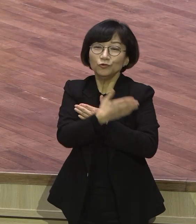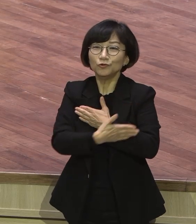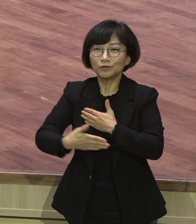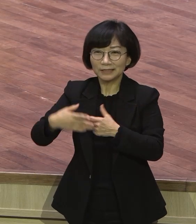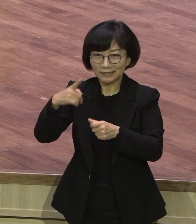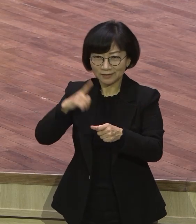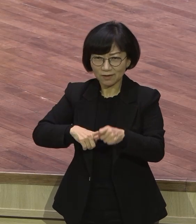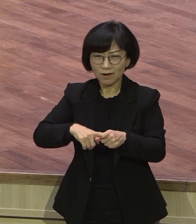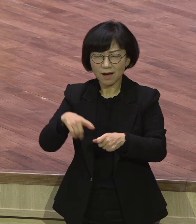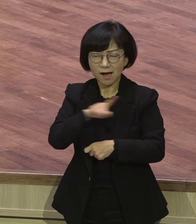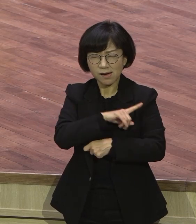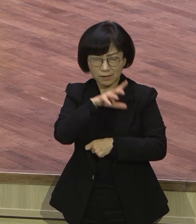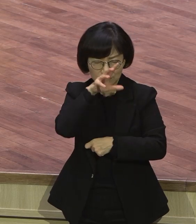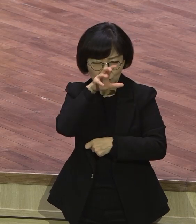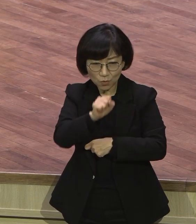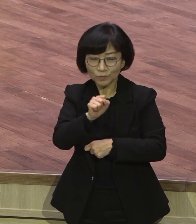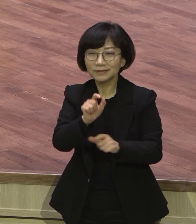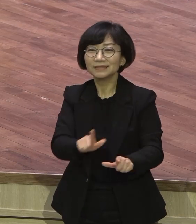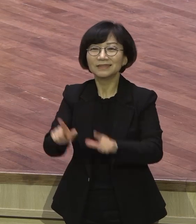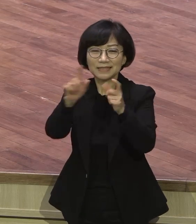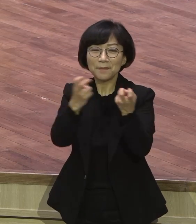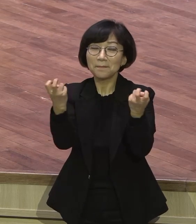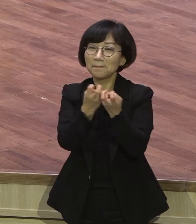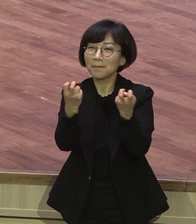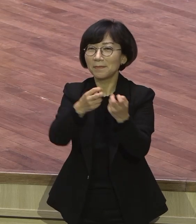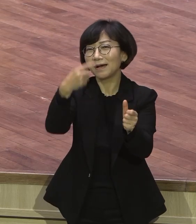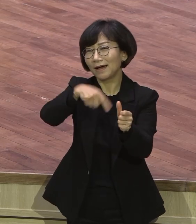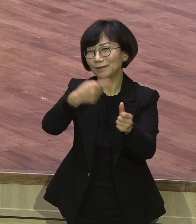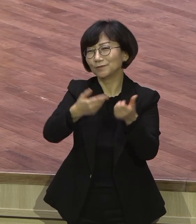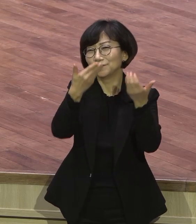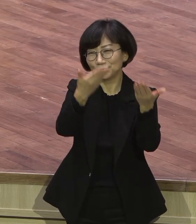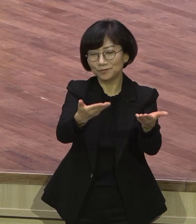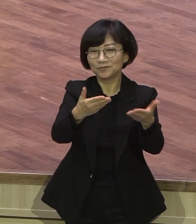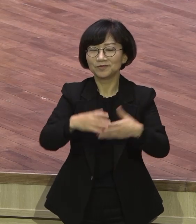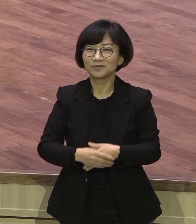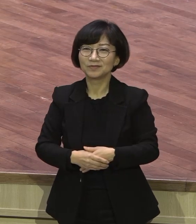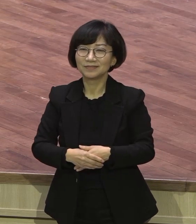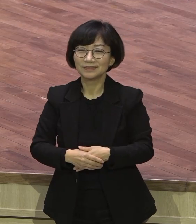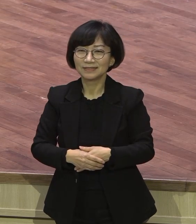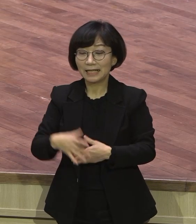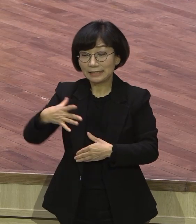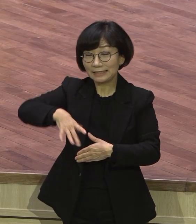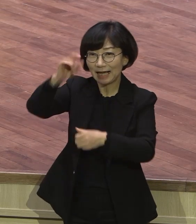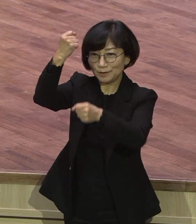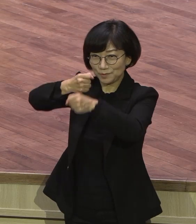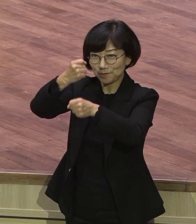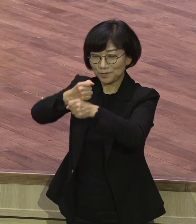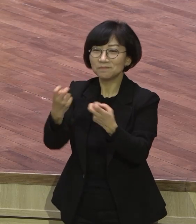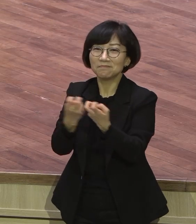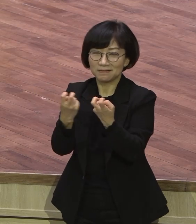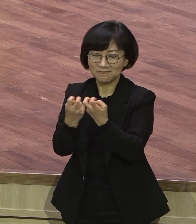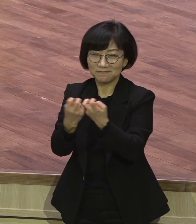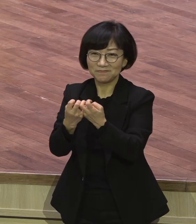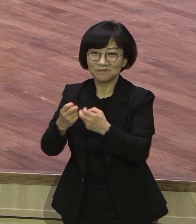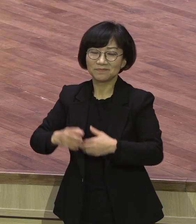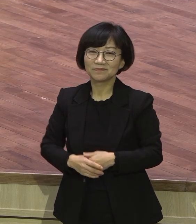적합한 삶의 패턴이라는 것이 창조원리에요 하나님께서 그렇게 만들었어요 그런데